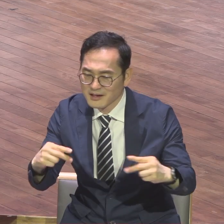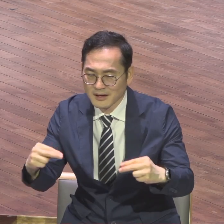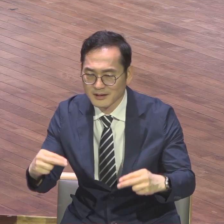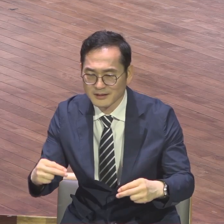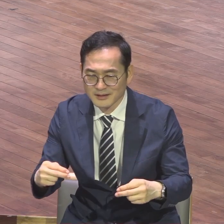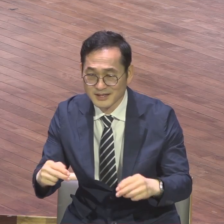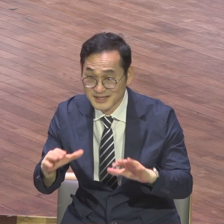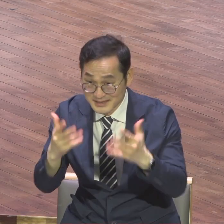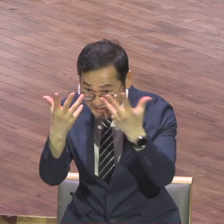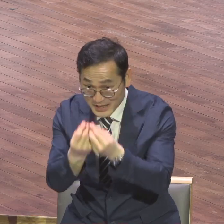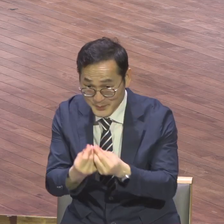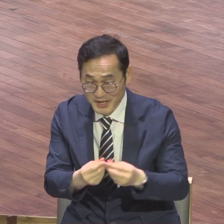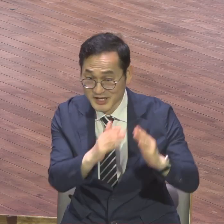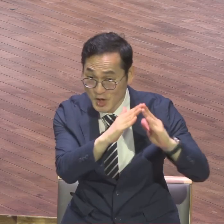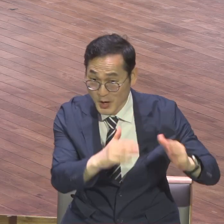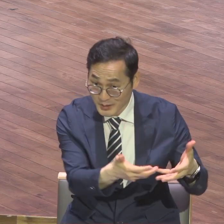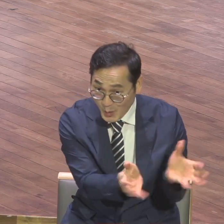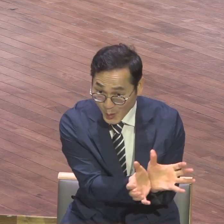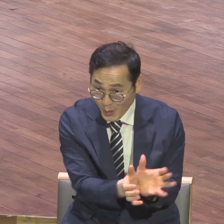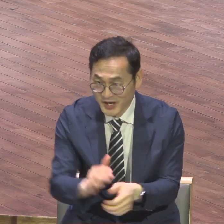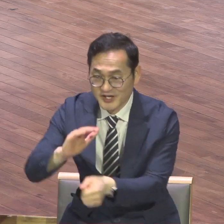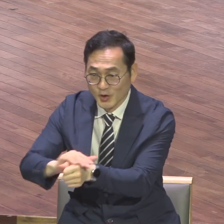경상도파 전라도파